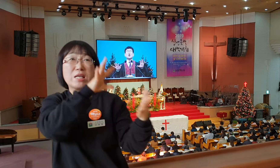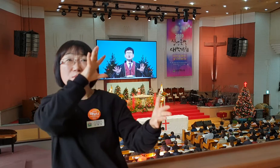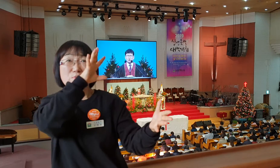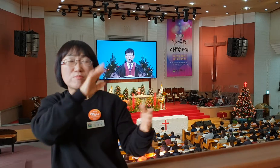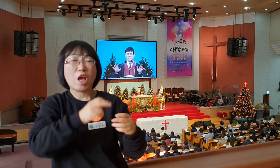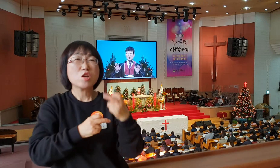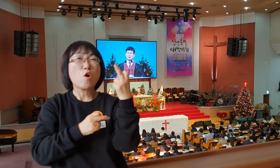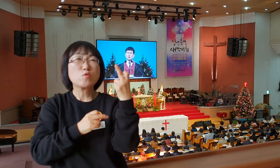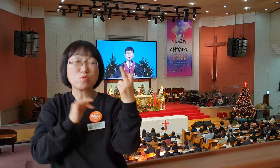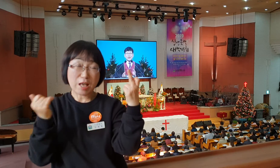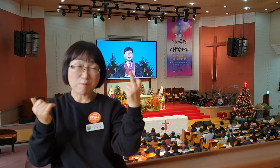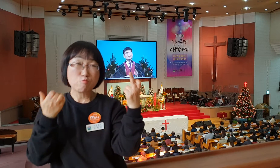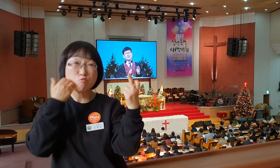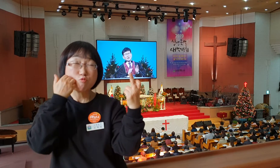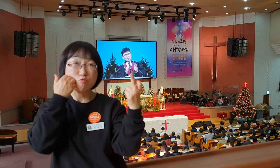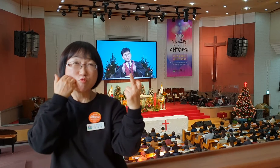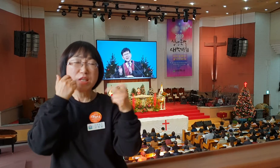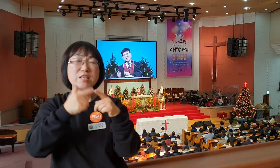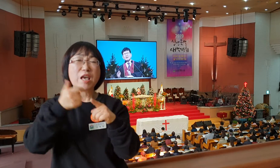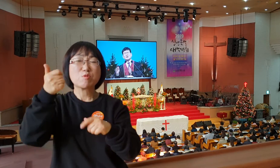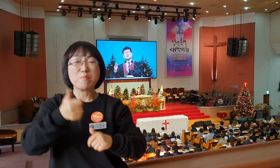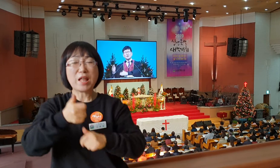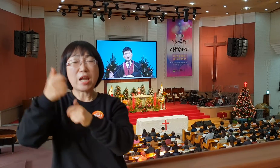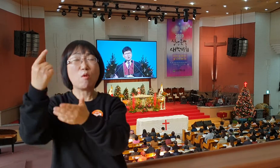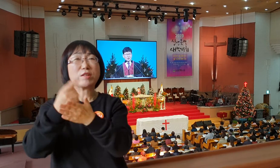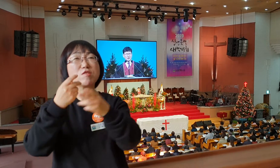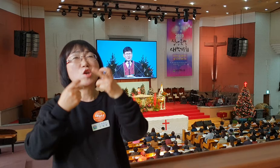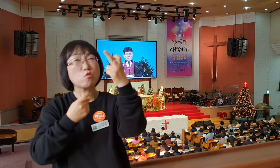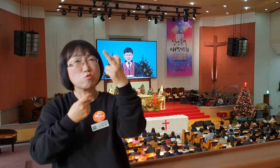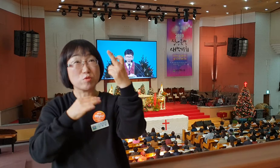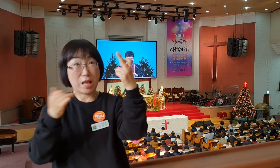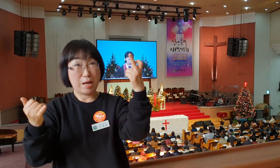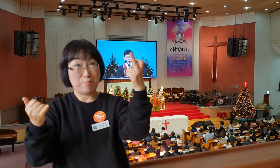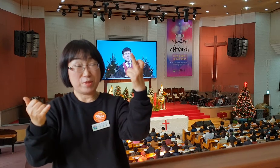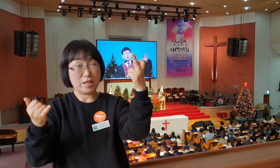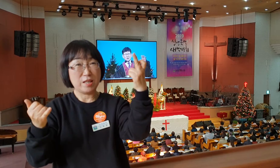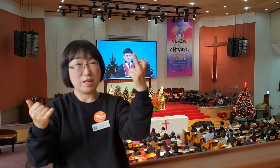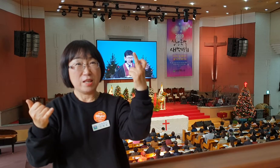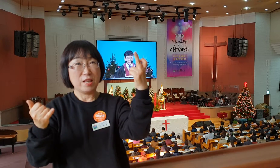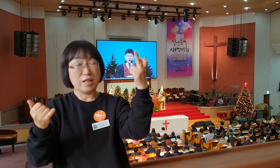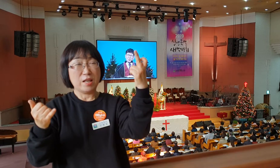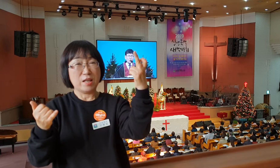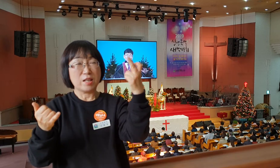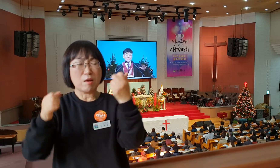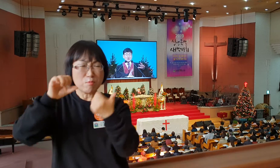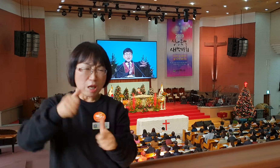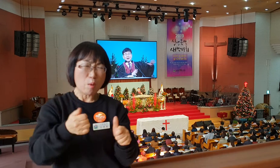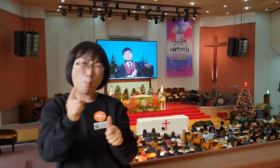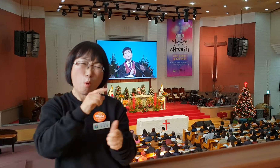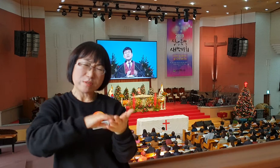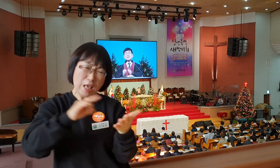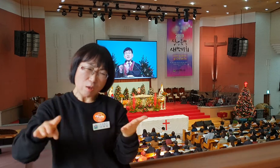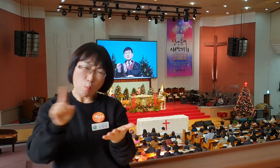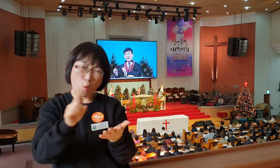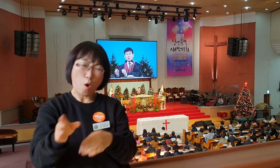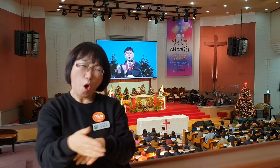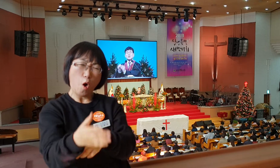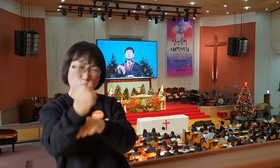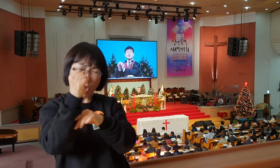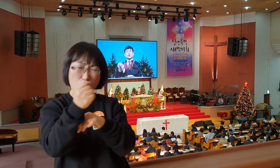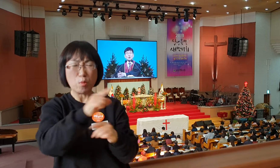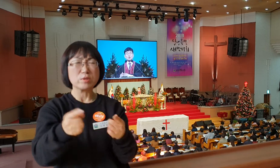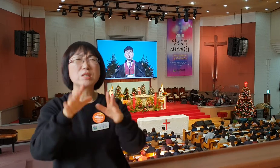그냥 열둘 누구를 얘기하는 거예요 예수님 따라왔던 그 열둘 그 사람들이 어부였건 세뇌였건 뭐였건 그건 상관없습니다 이제는